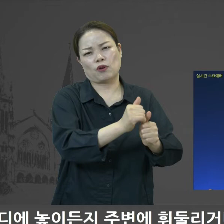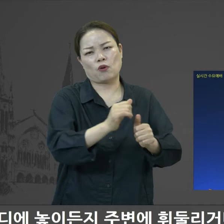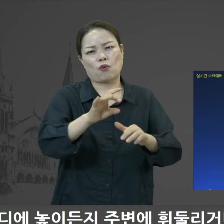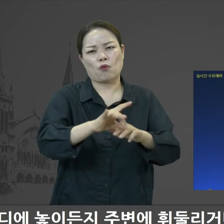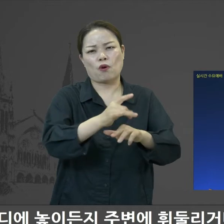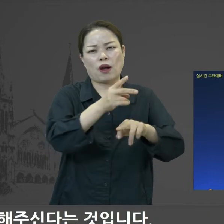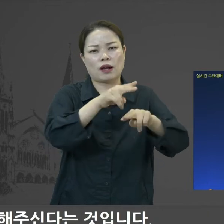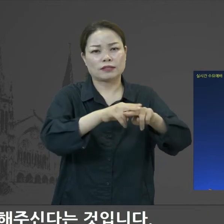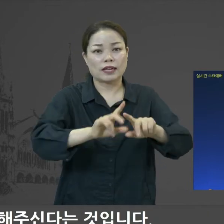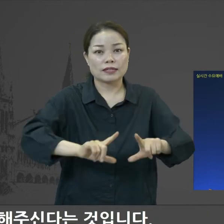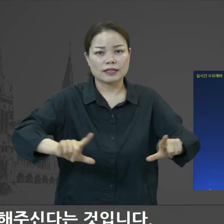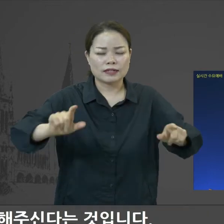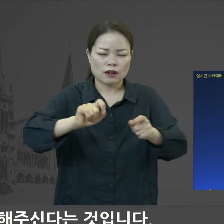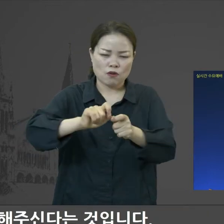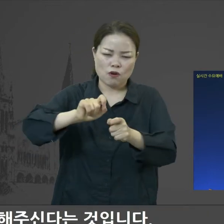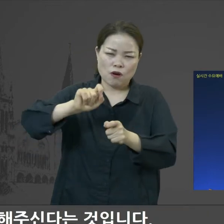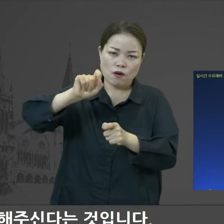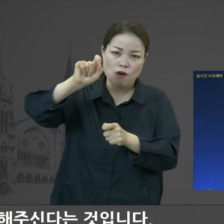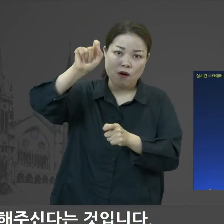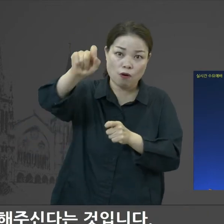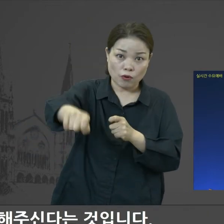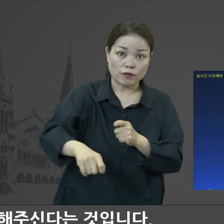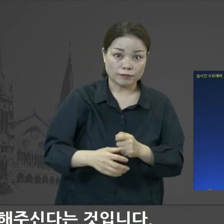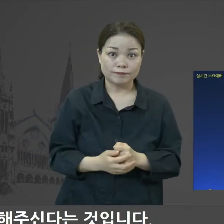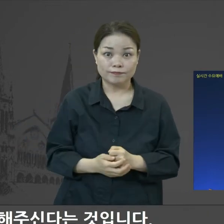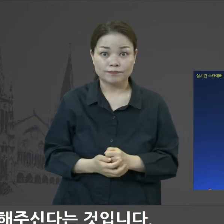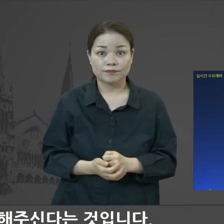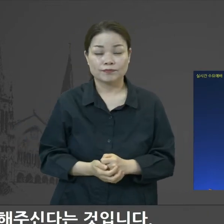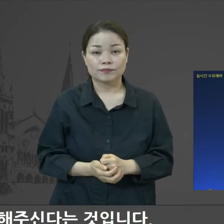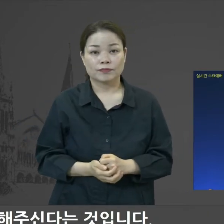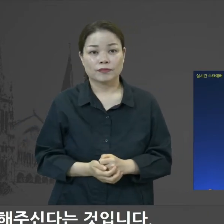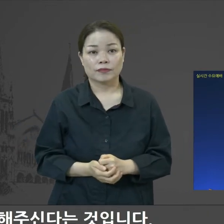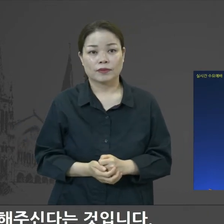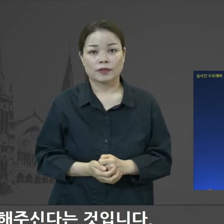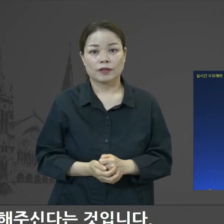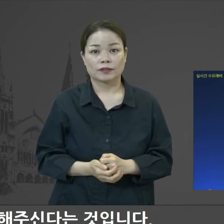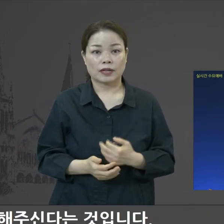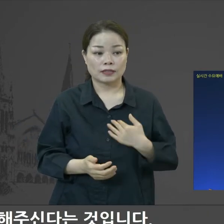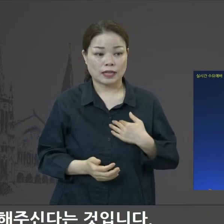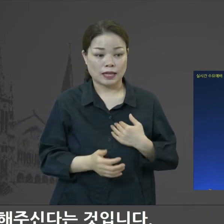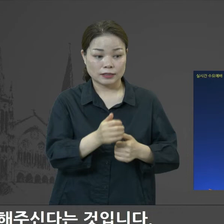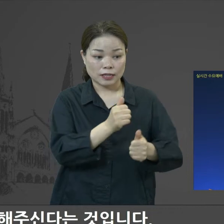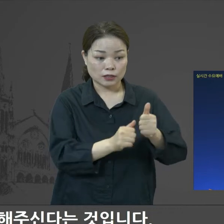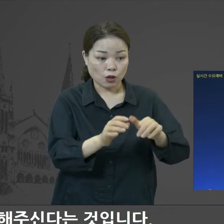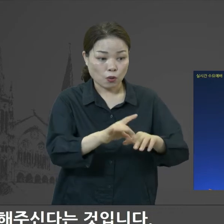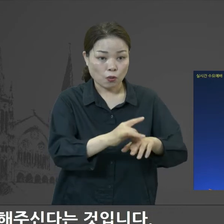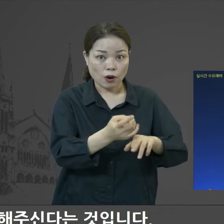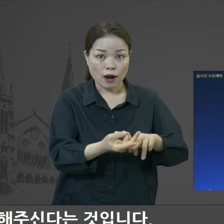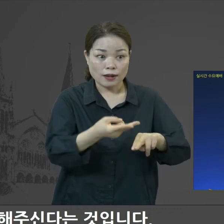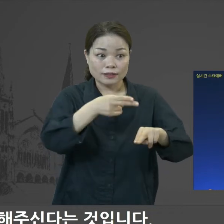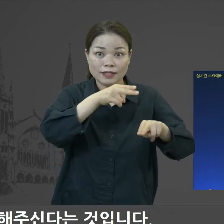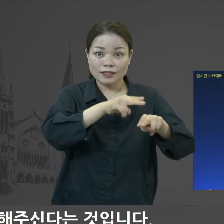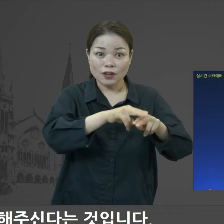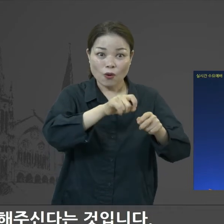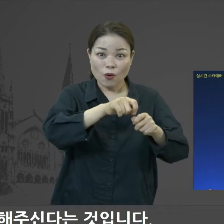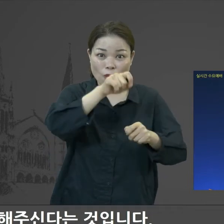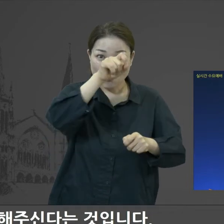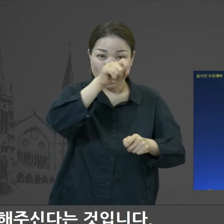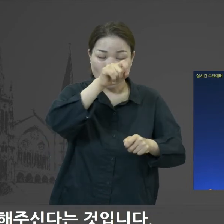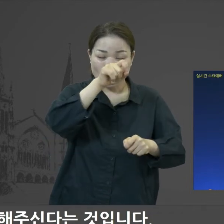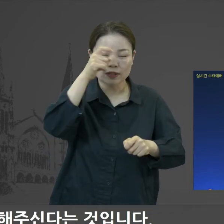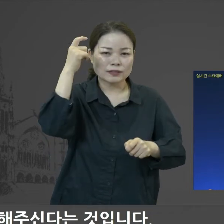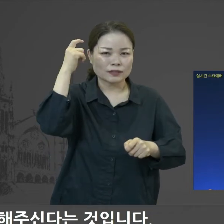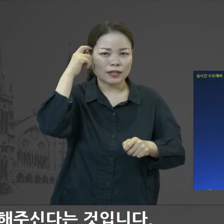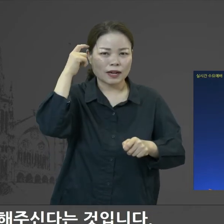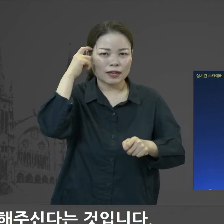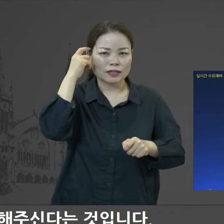왕 위에 있는 날이 장구하리라. 이 말씀 보니까 이제 내 자손이 왕이 되겠네, 긴 시간 왕이 되겠네 이렇게